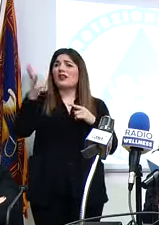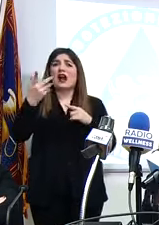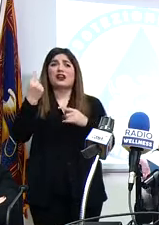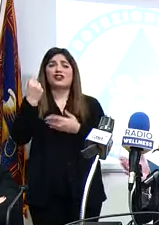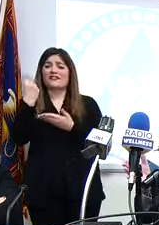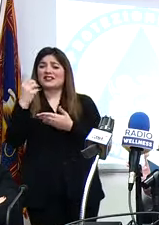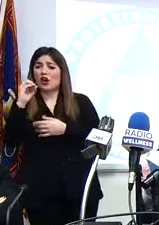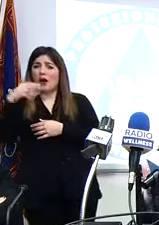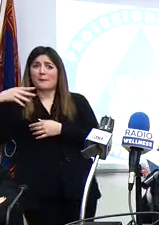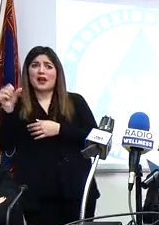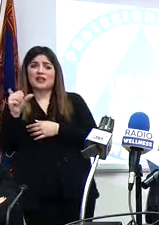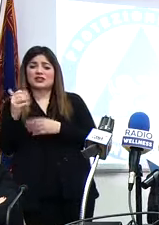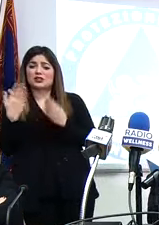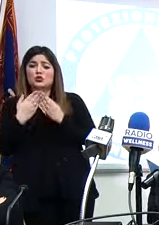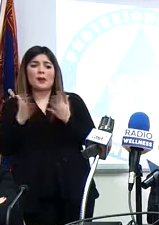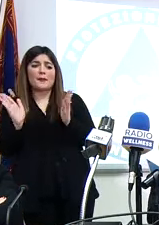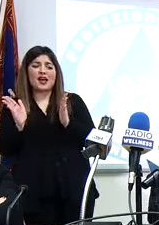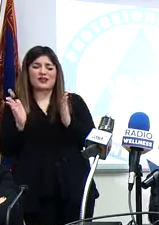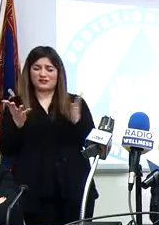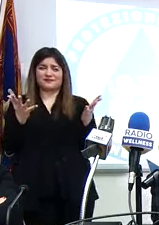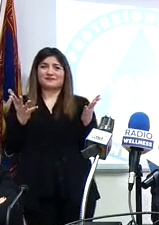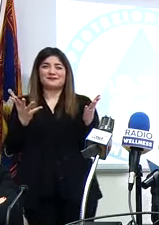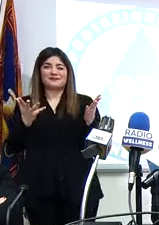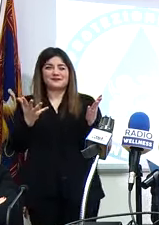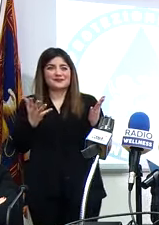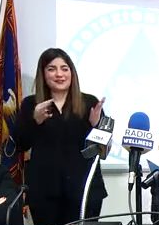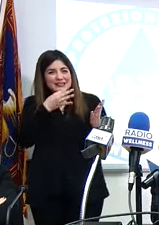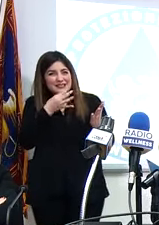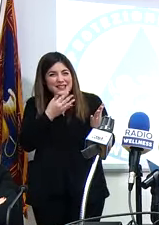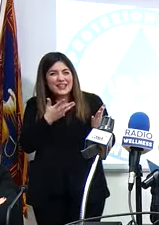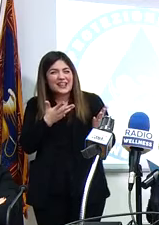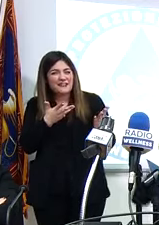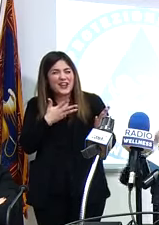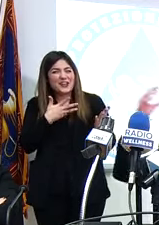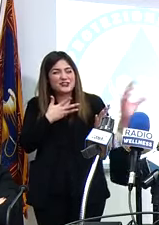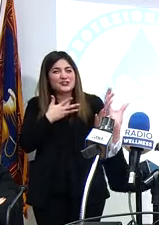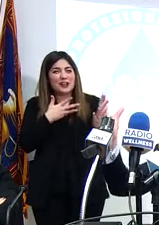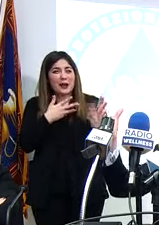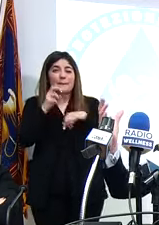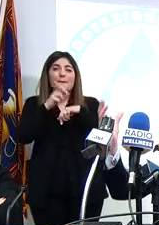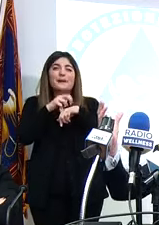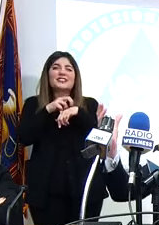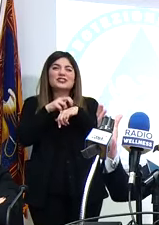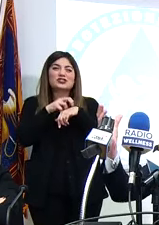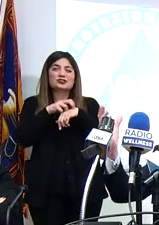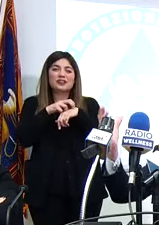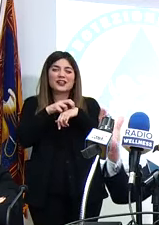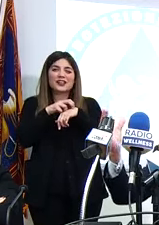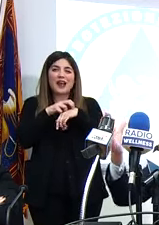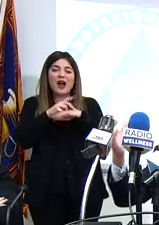dall'OMS è uno studio aperto. Quindi la verità, ecco, nella medicina si raggiunge dopo 3-4 anni, la